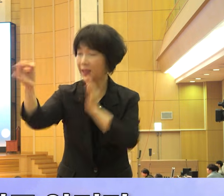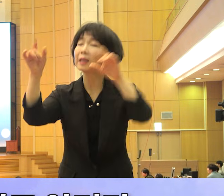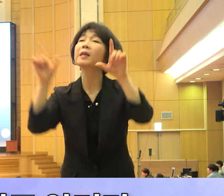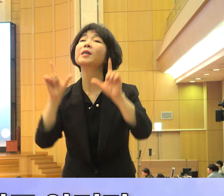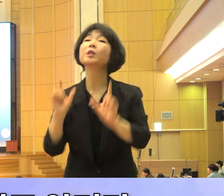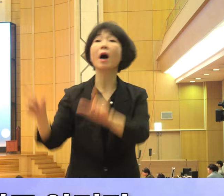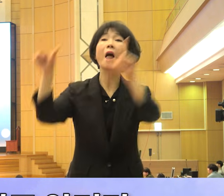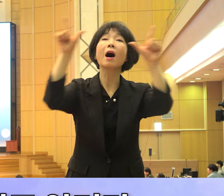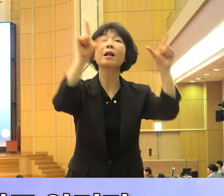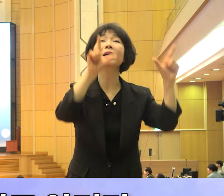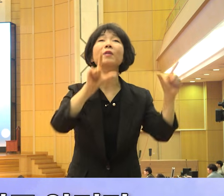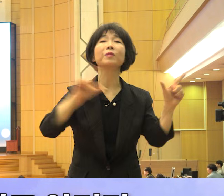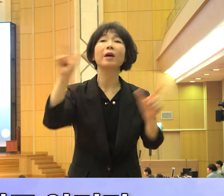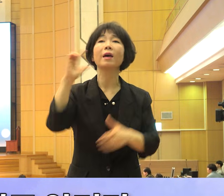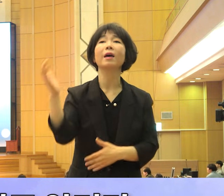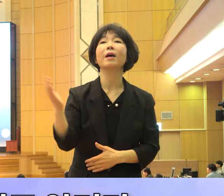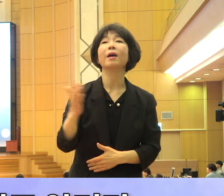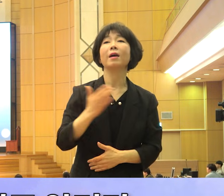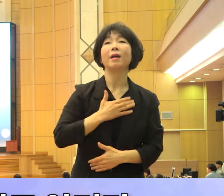길이